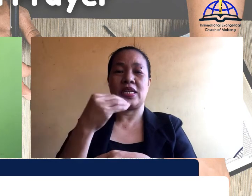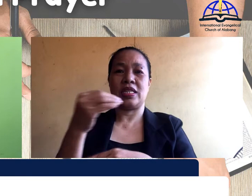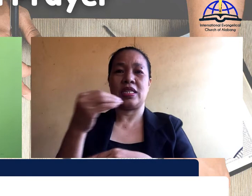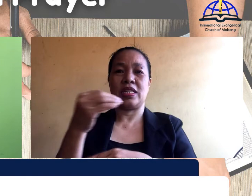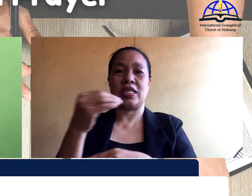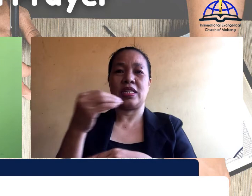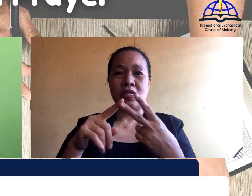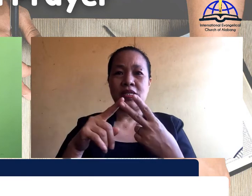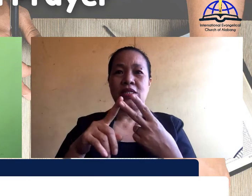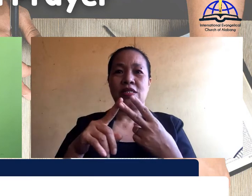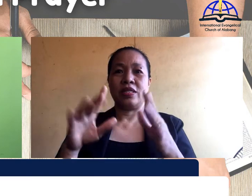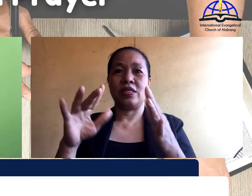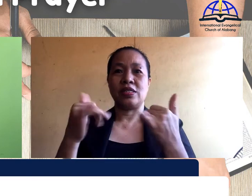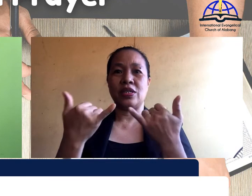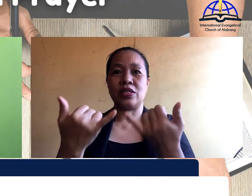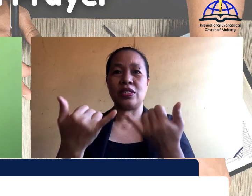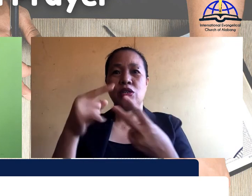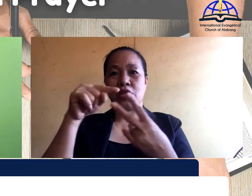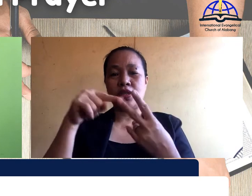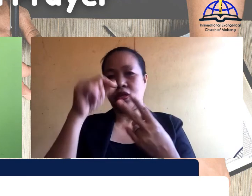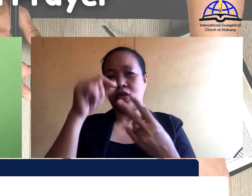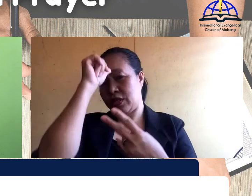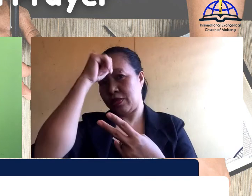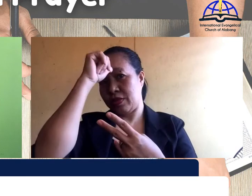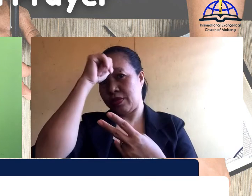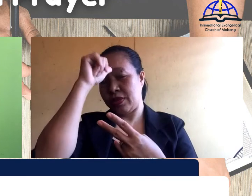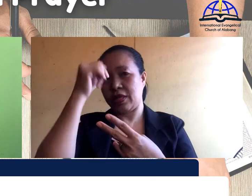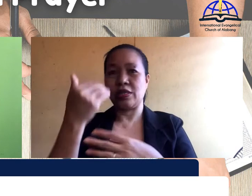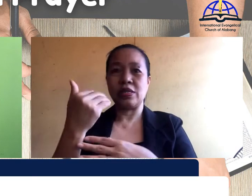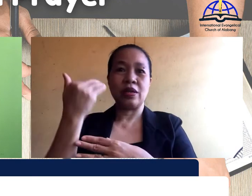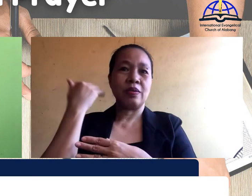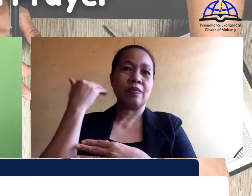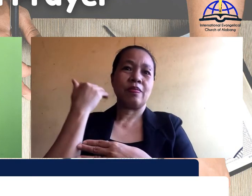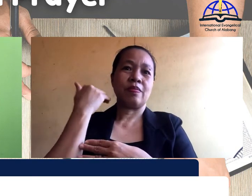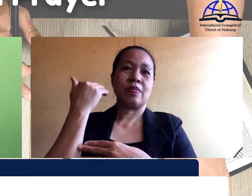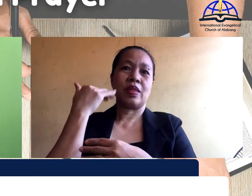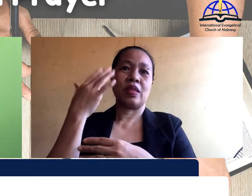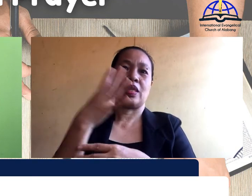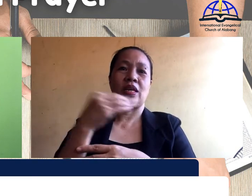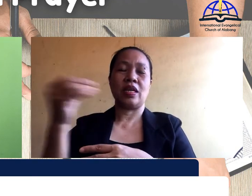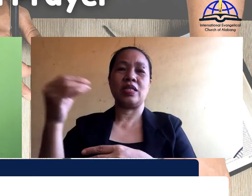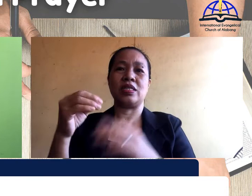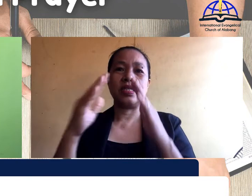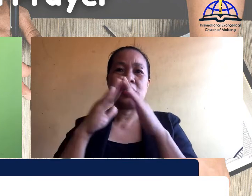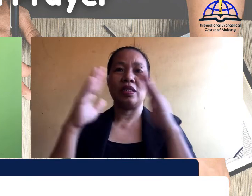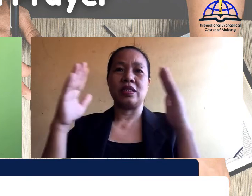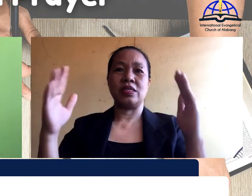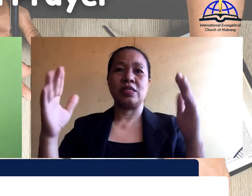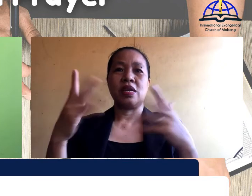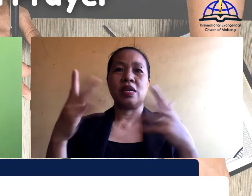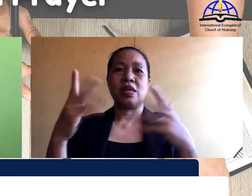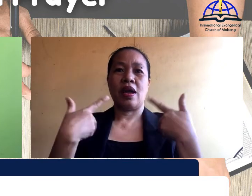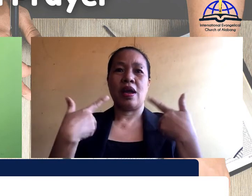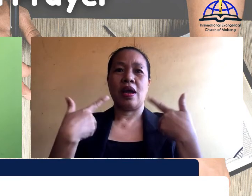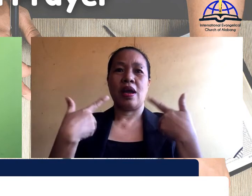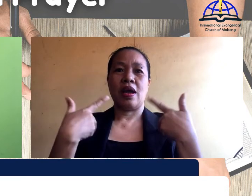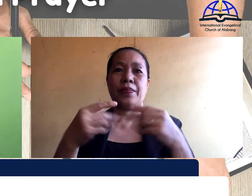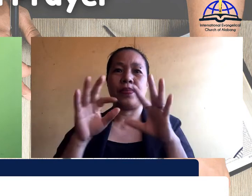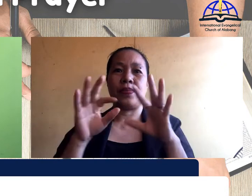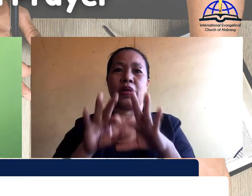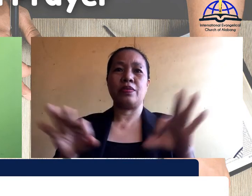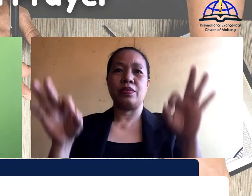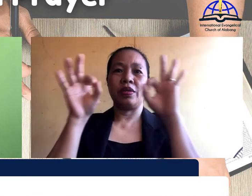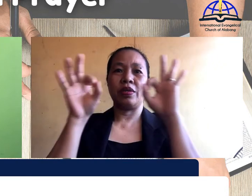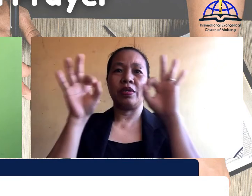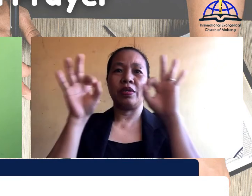kasama, ay may pagkakataon na para gamitin at walang itapon ng Panginoon para magamit, no? Sa